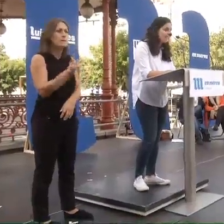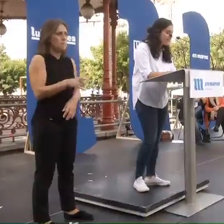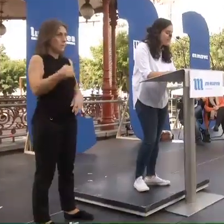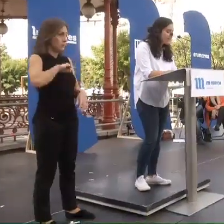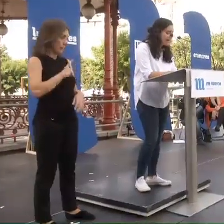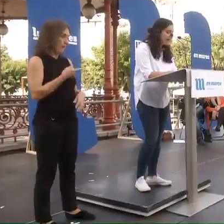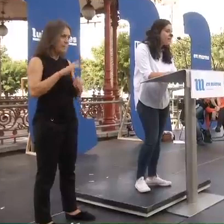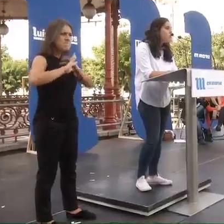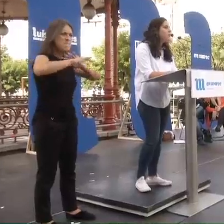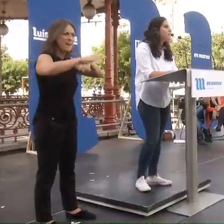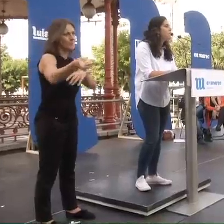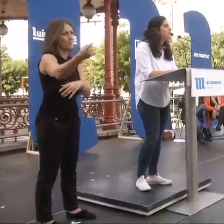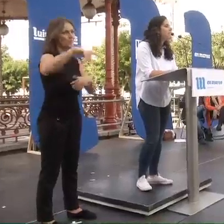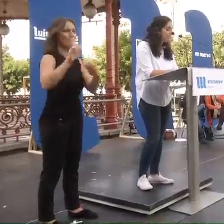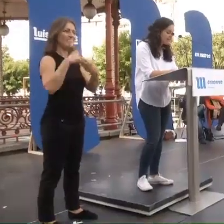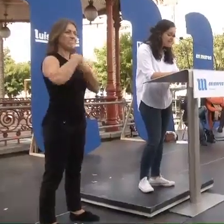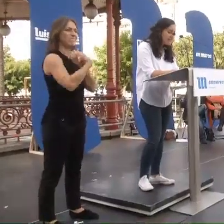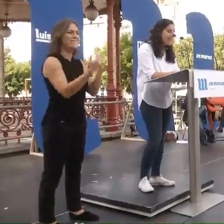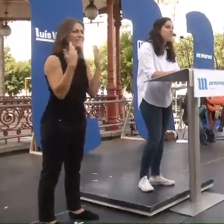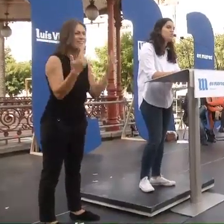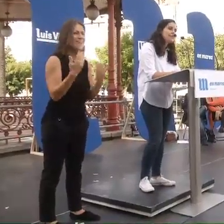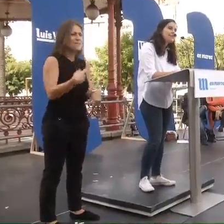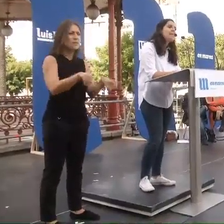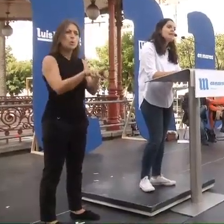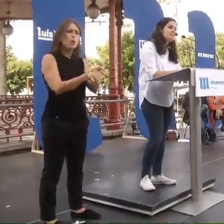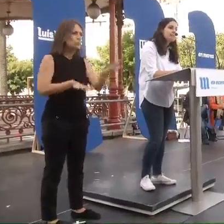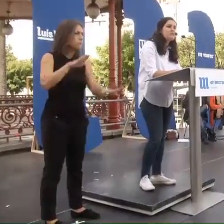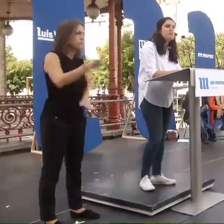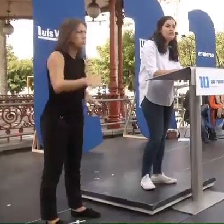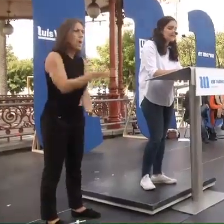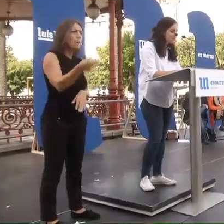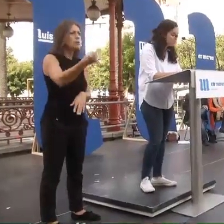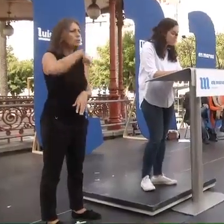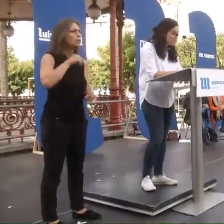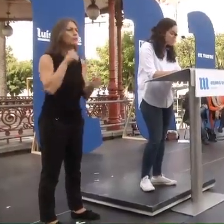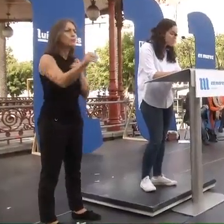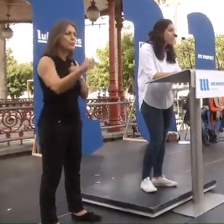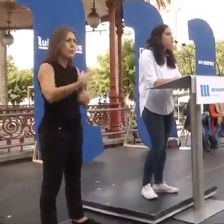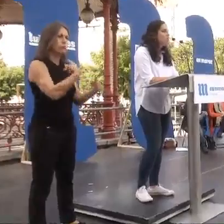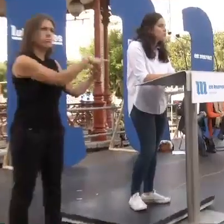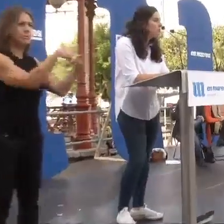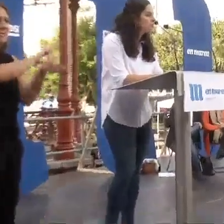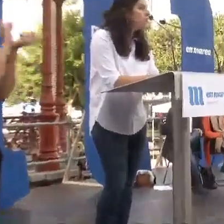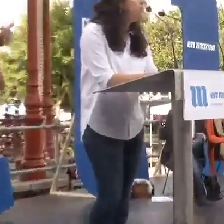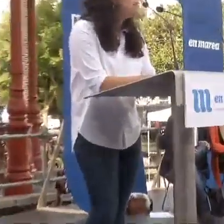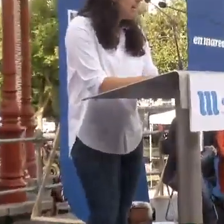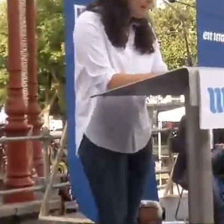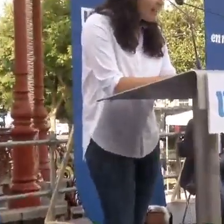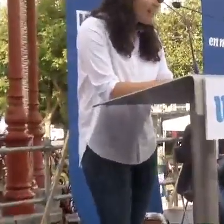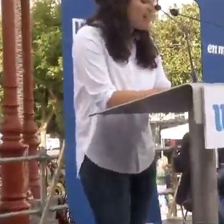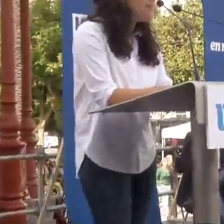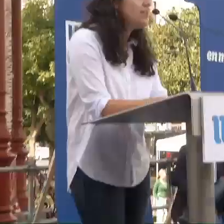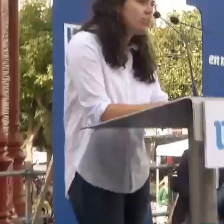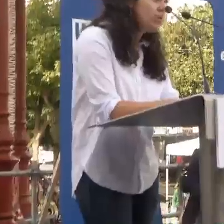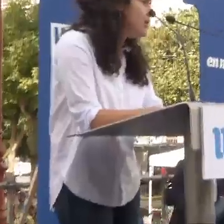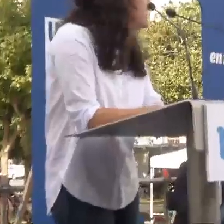parte desta gran marea, por dar un paso adiante e asumir que podemos mudar as cousas. Por suposto,